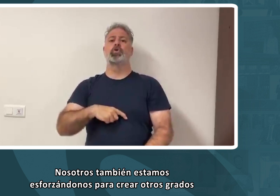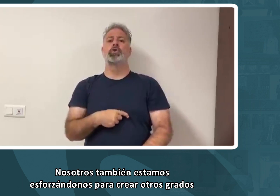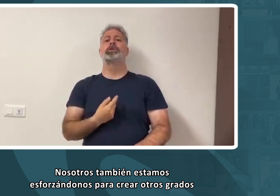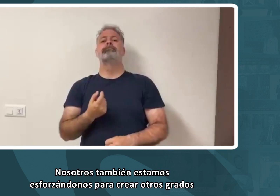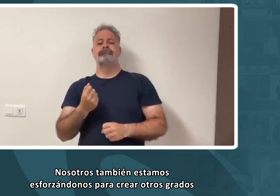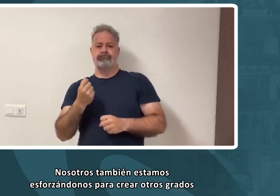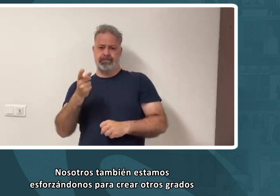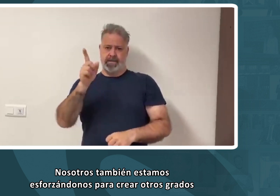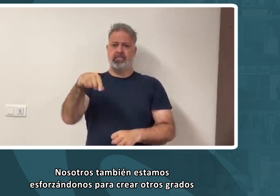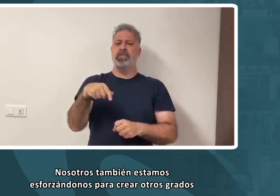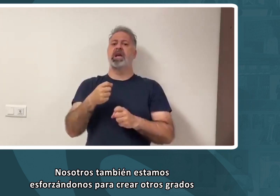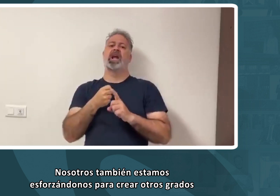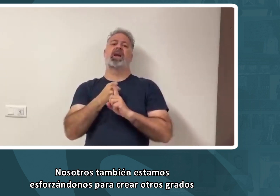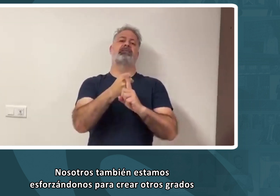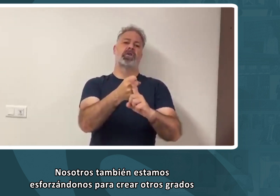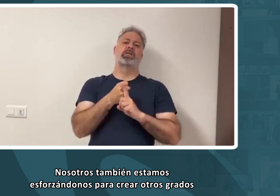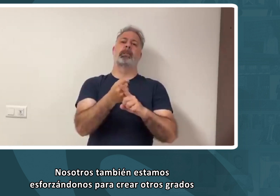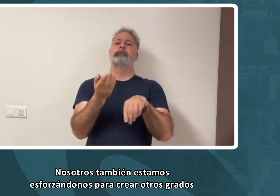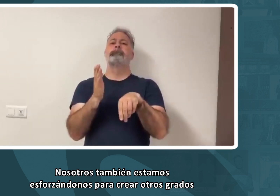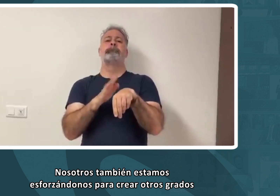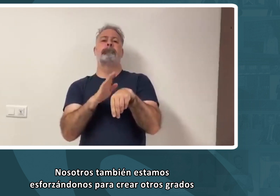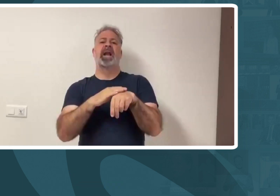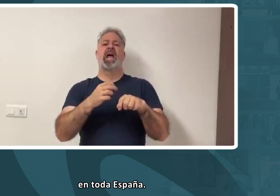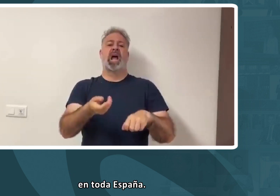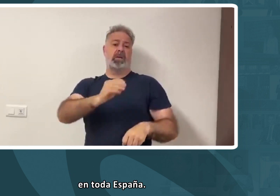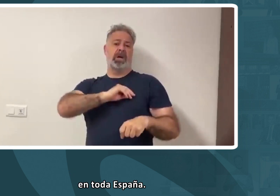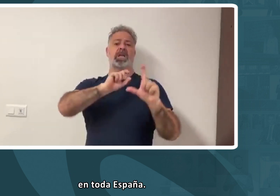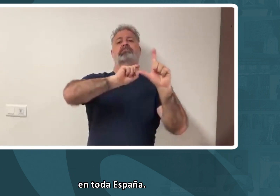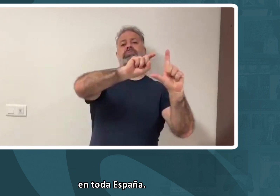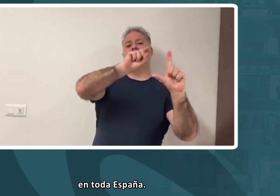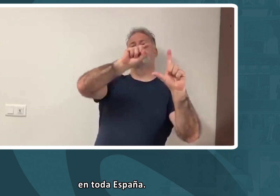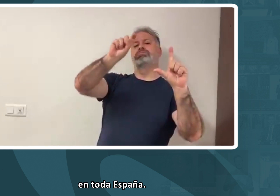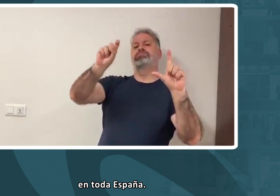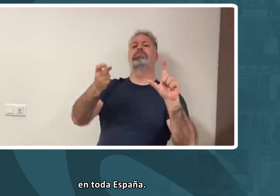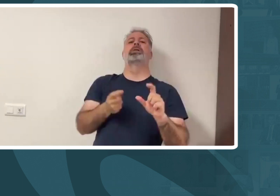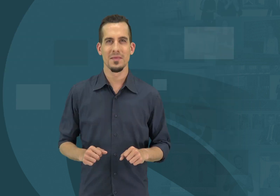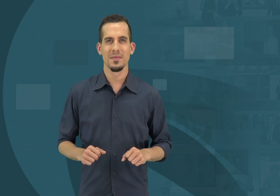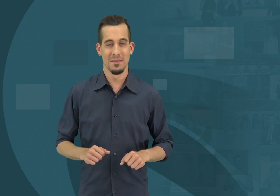Nosotros también estamos esforzándonos para crear otros grados en toda España.